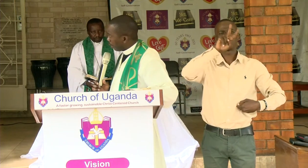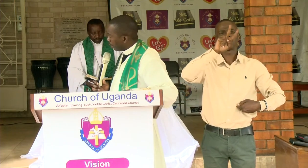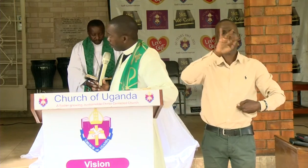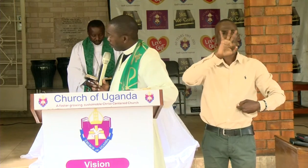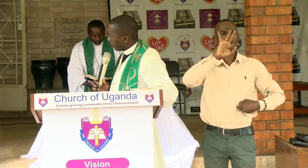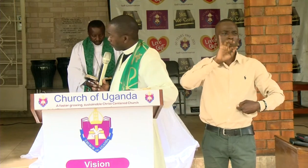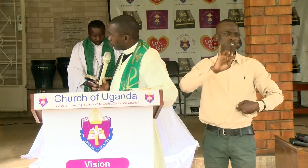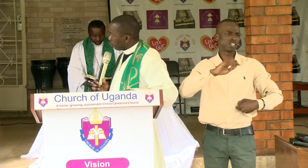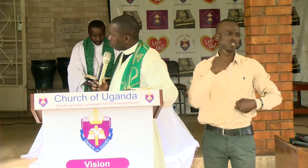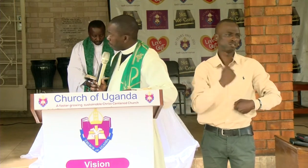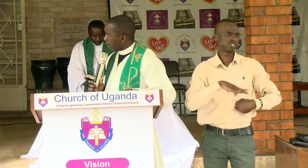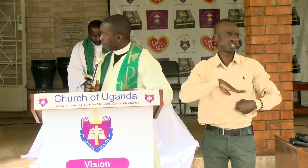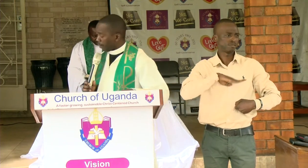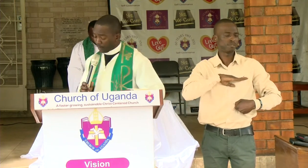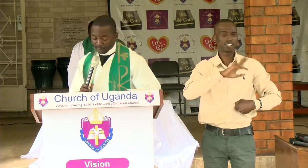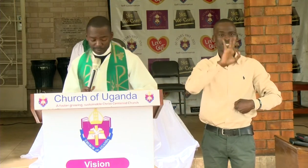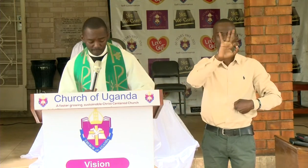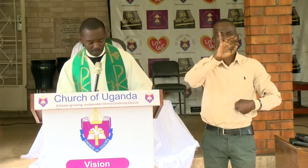gyokka.